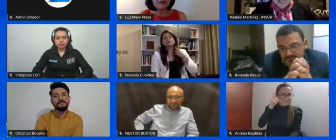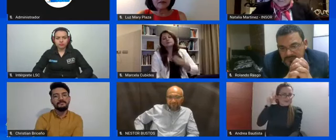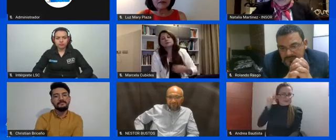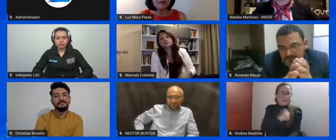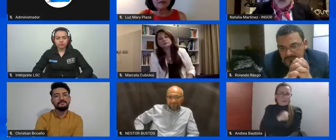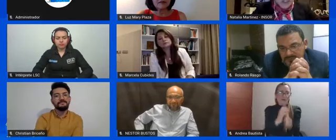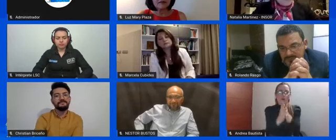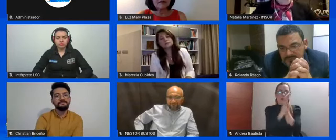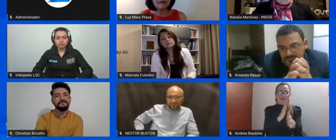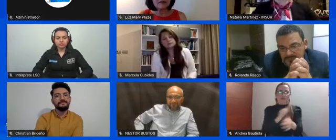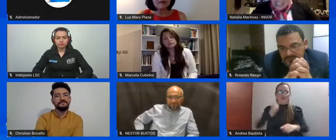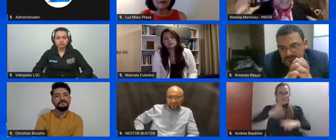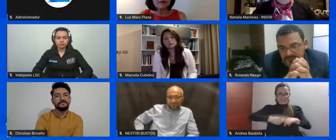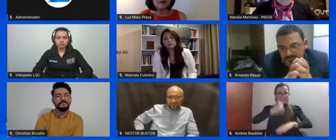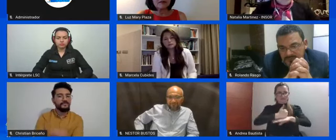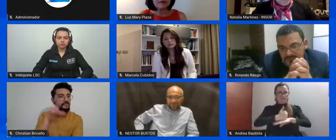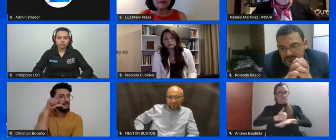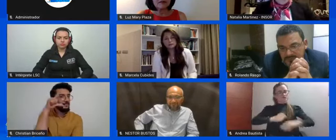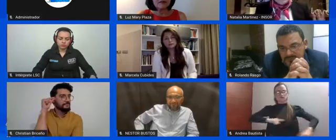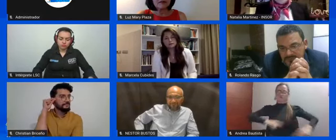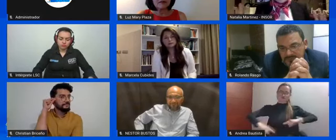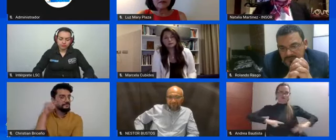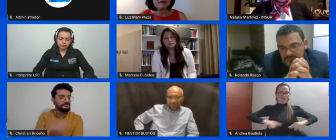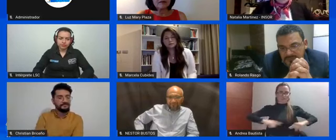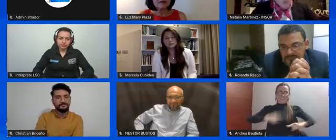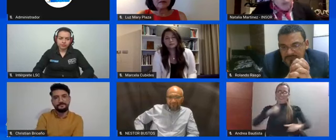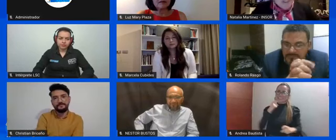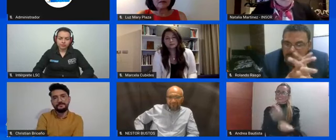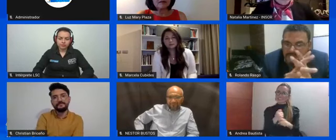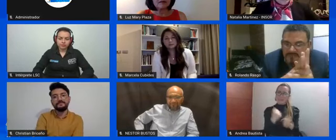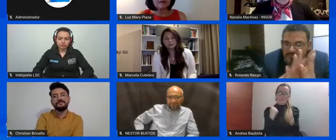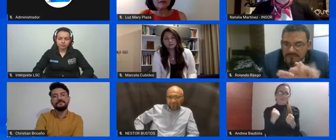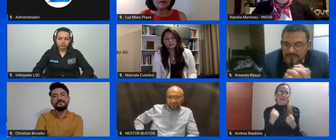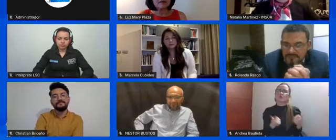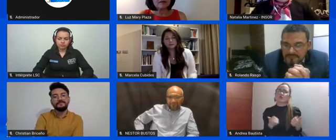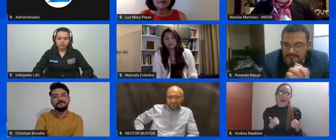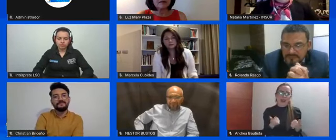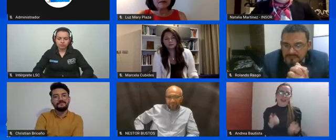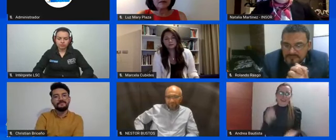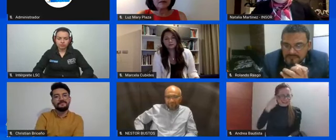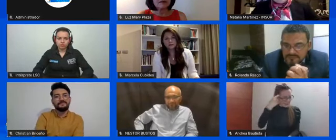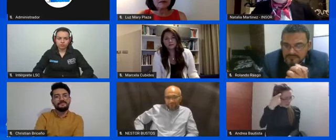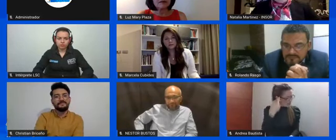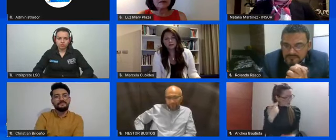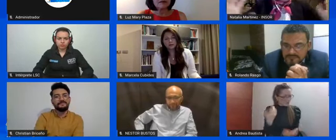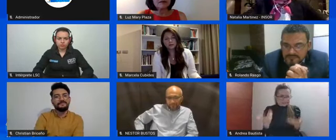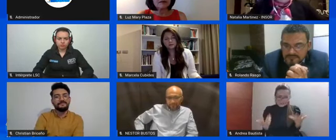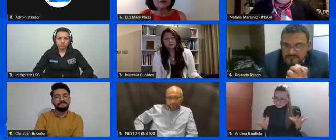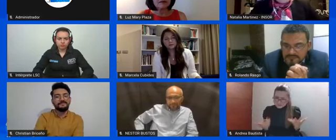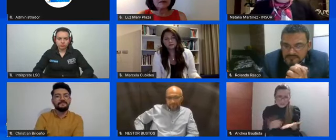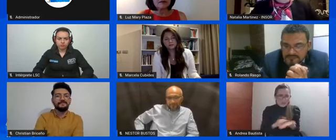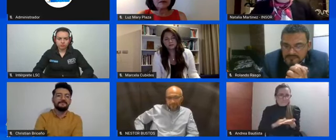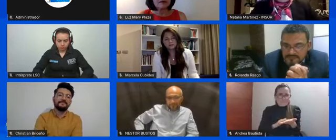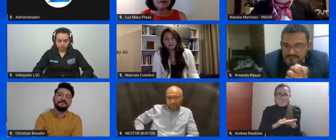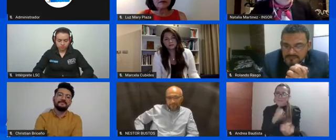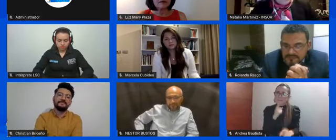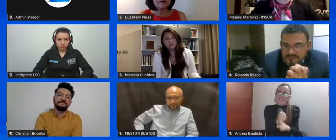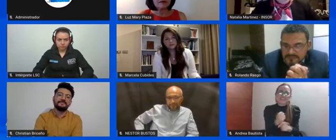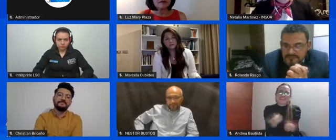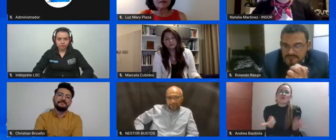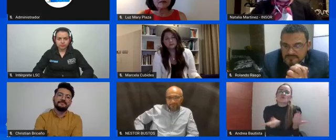grande. ¿Cuándo estuviste realmente preocupada y dijiste esto es muy, muy difícil? ¿Cuál fue ese gran reto que normalmente las personas